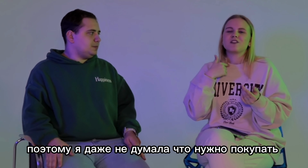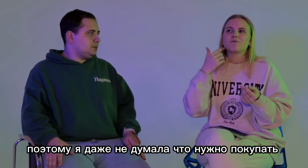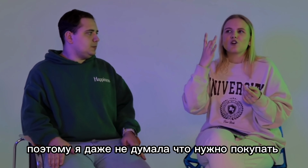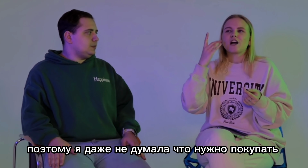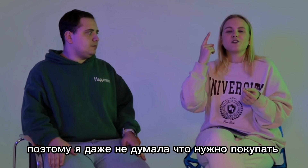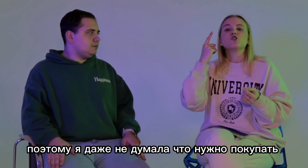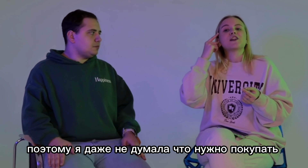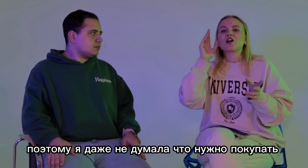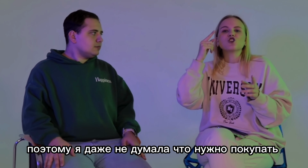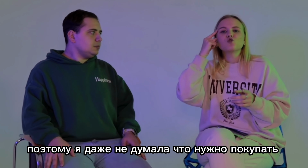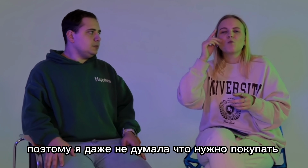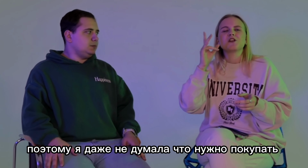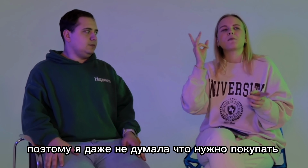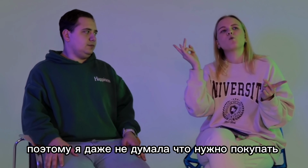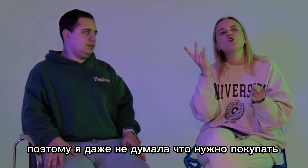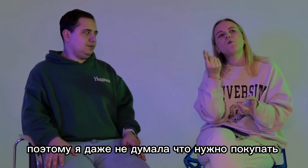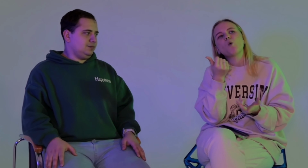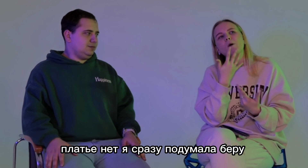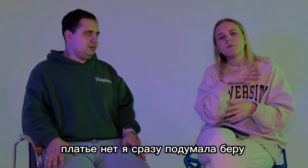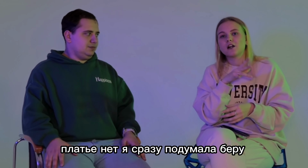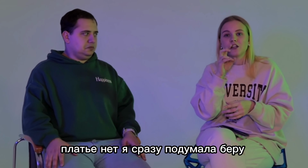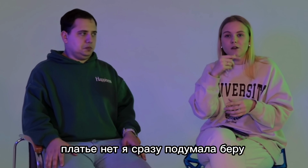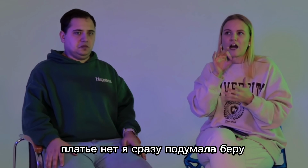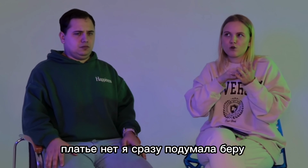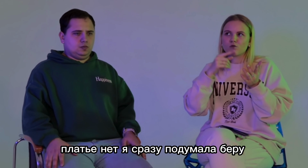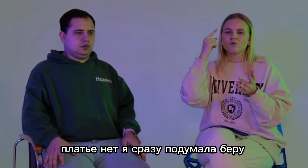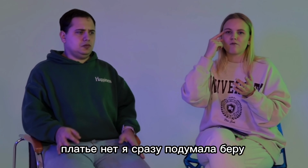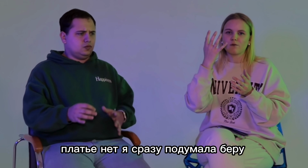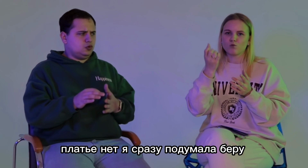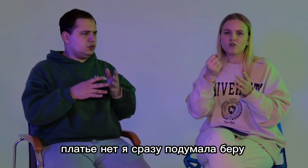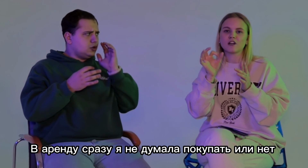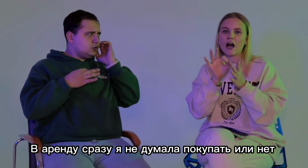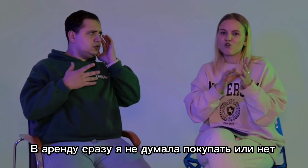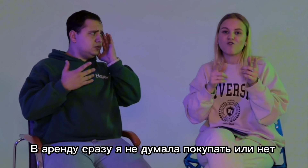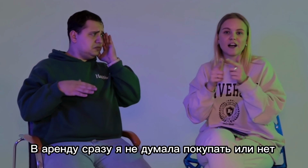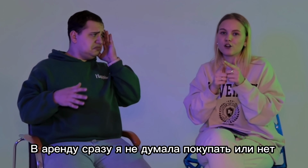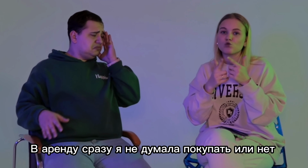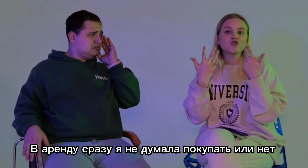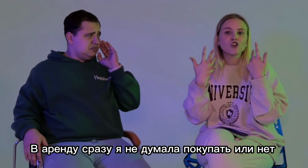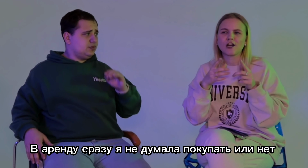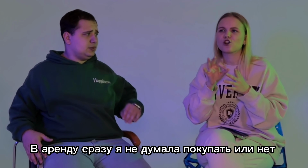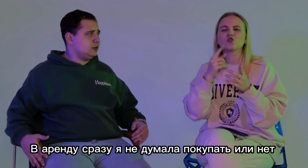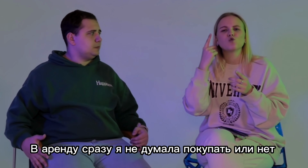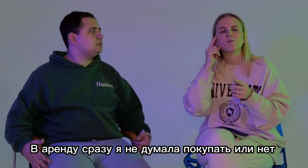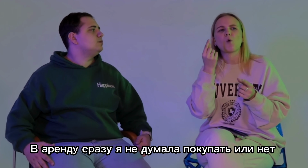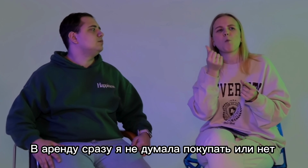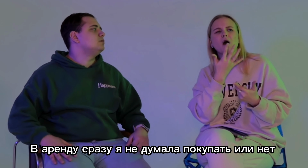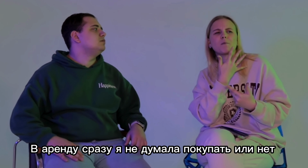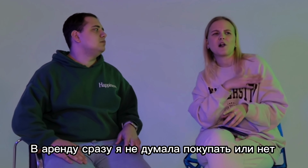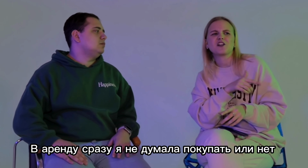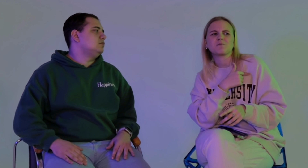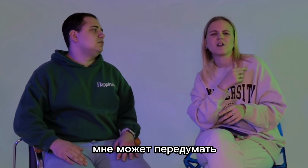не понял, я даже не думаю, типа, нужно покупать платье, мне траву, пойду траву в аренду. Я даже не думаю покупать платье, мне